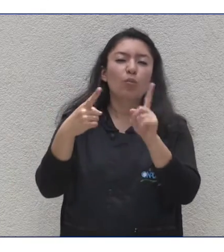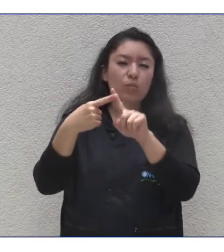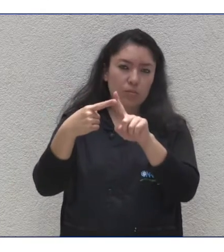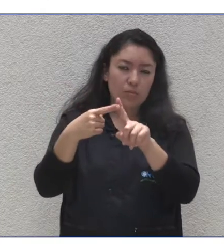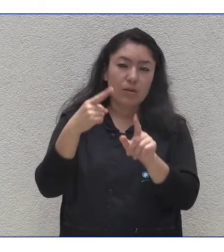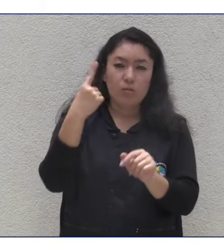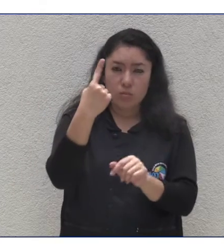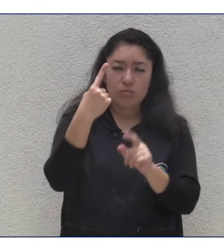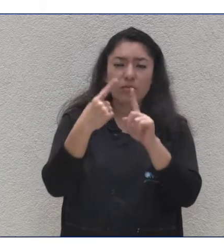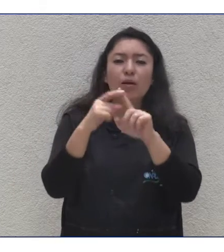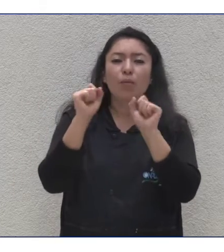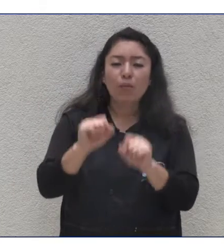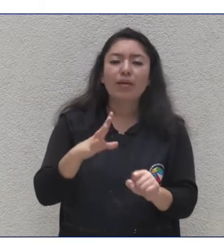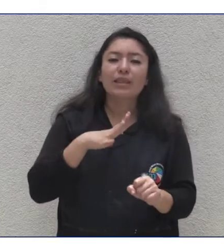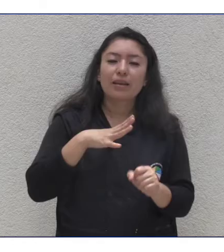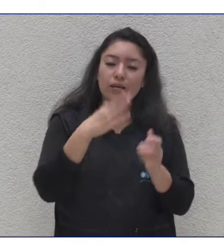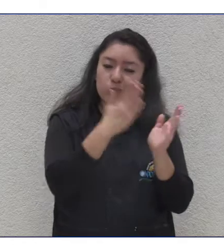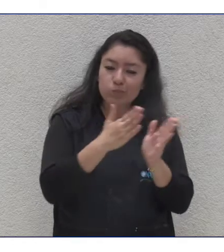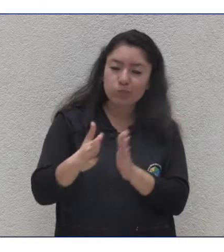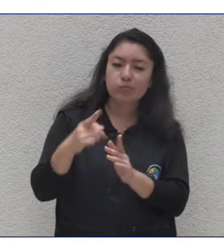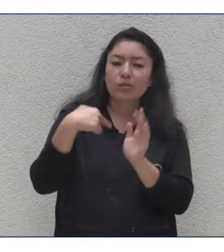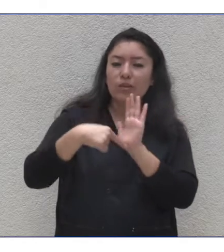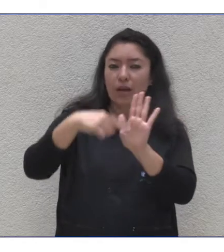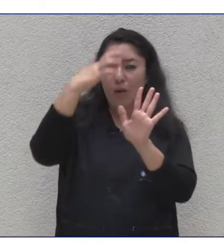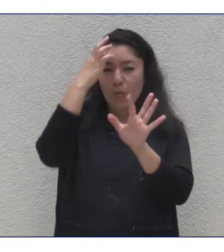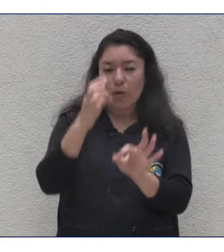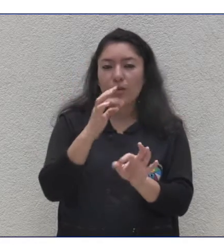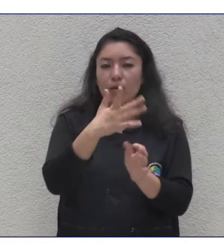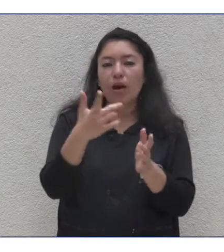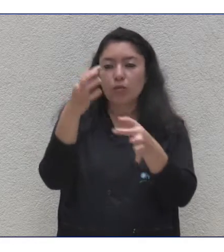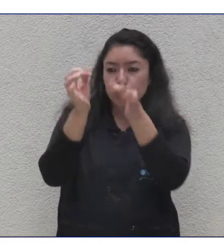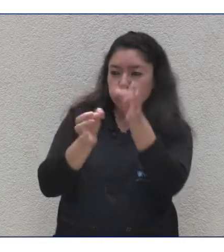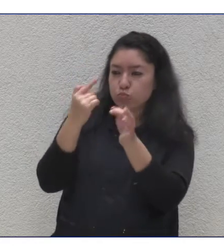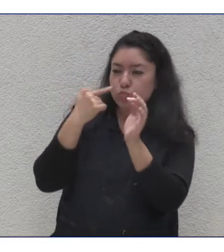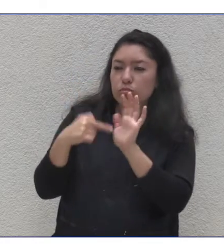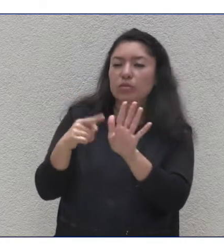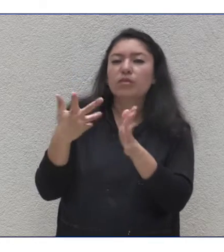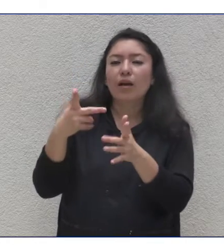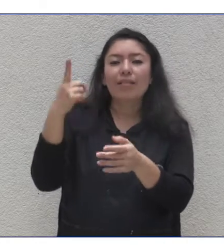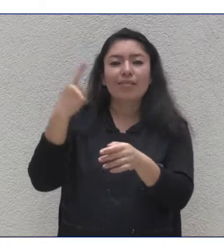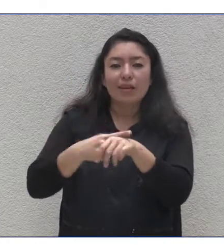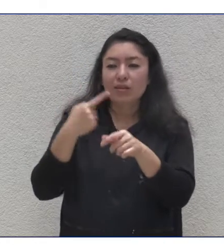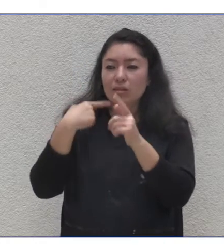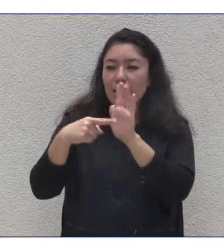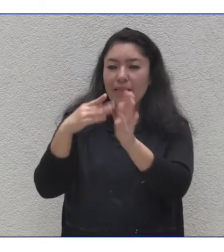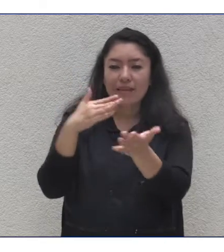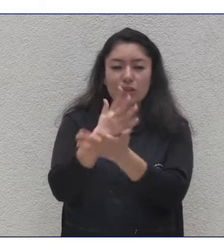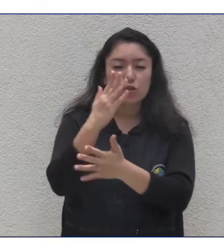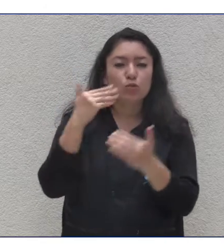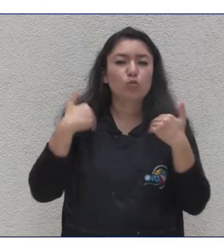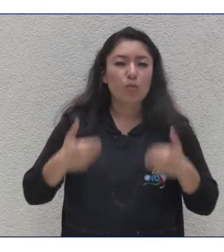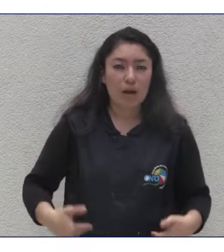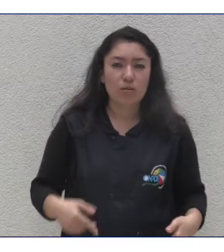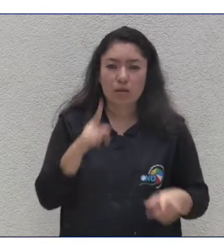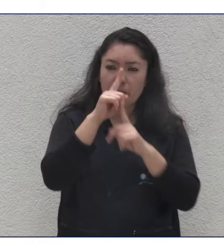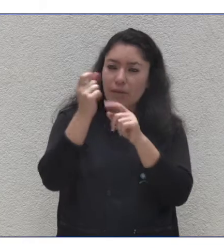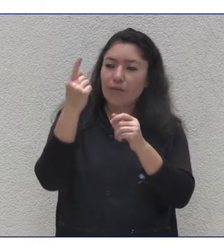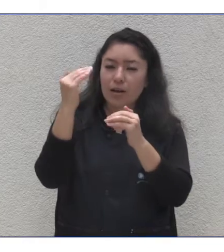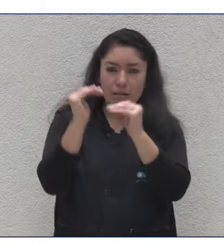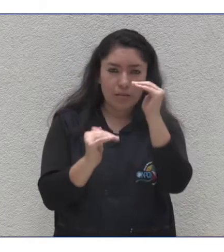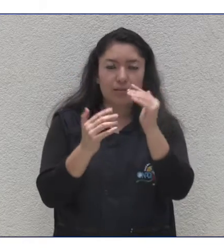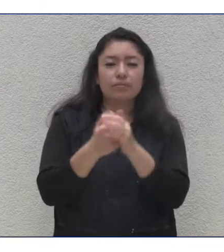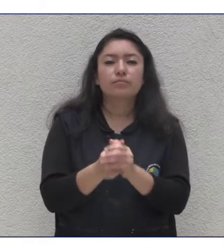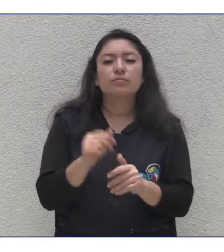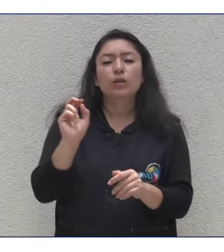siguiente. 1. Las sentencias condenatorias dictadas con autoridad de cosa juzgada por delitos de derechos humanos y lesa